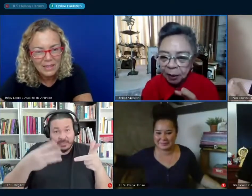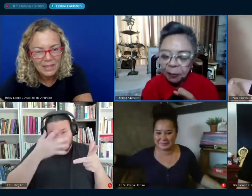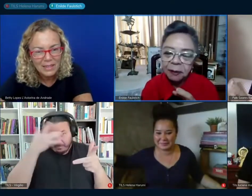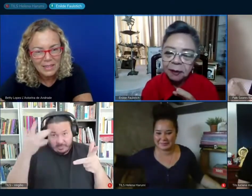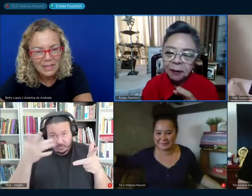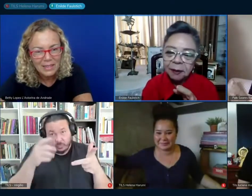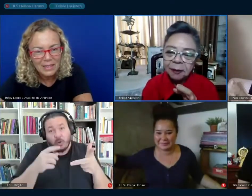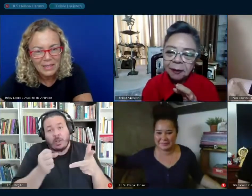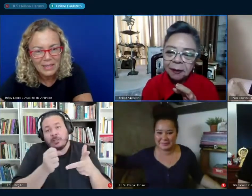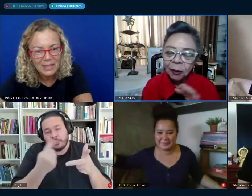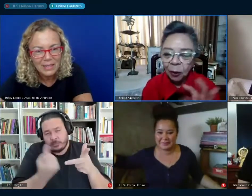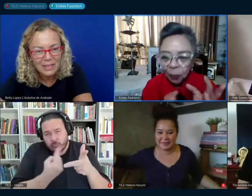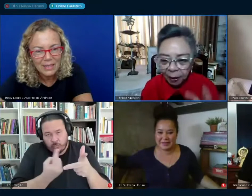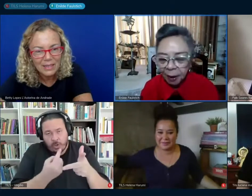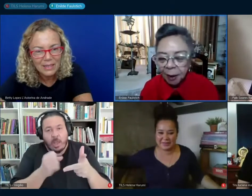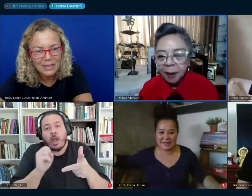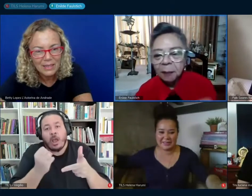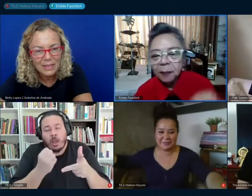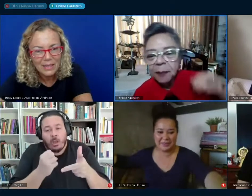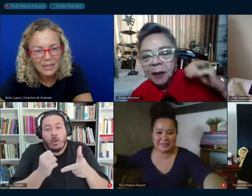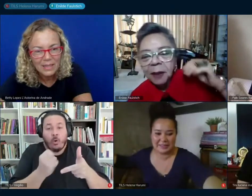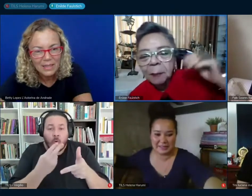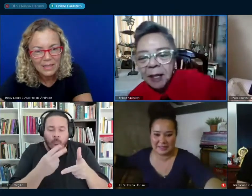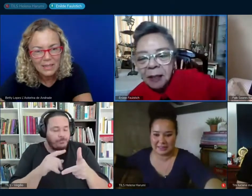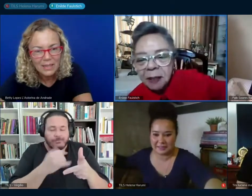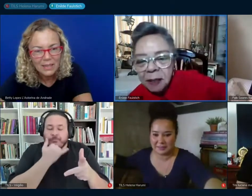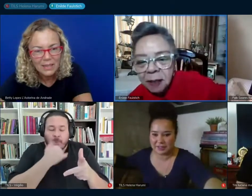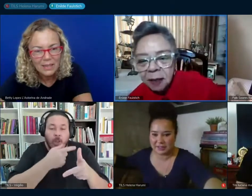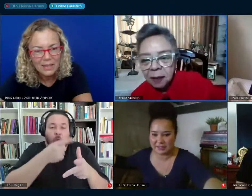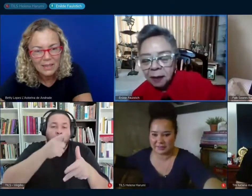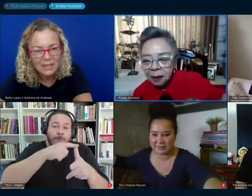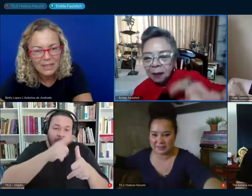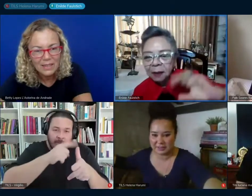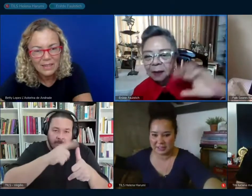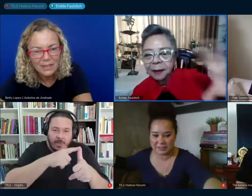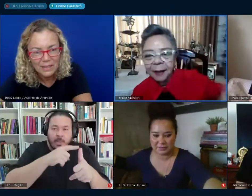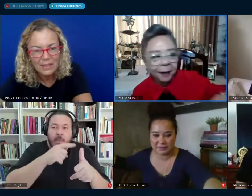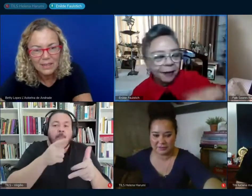do plural. Ou é pensa-se,